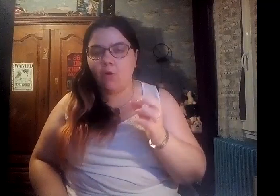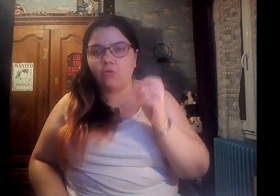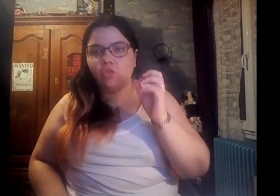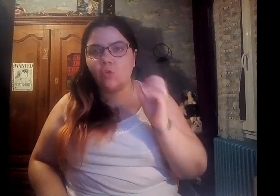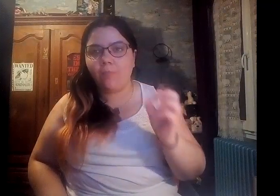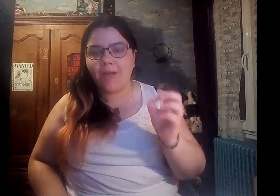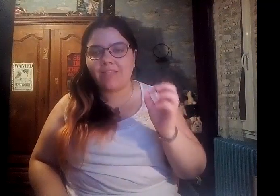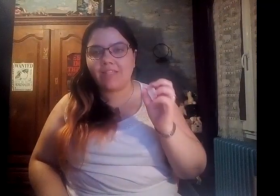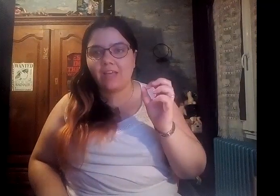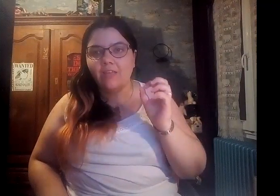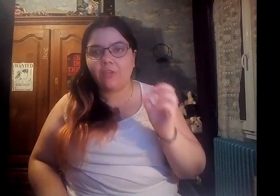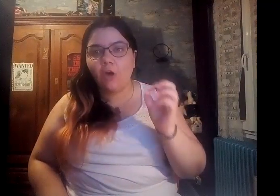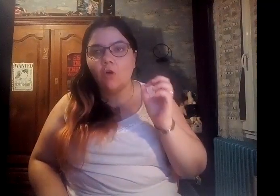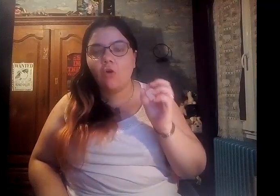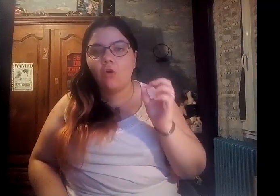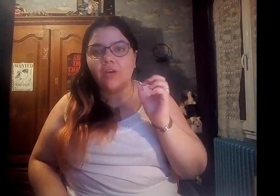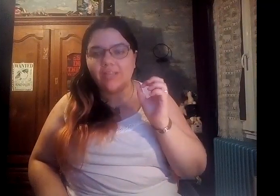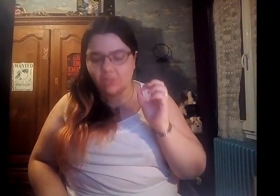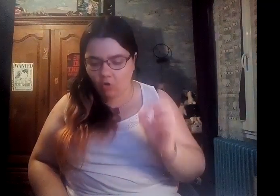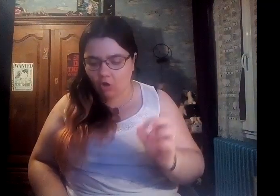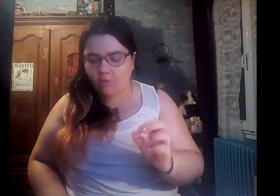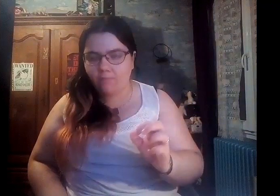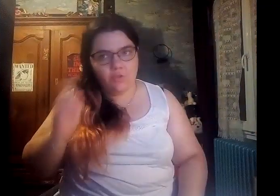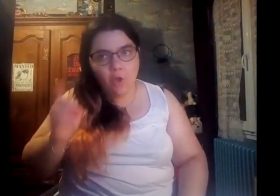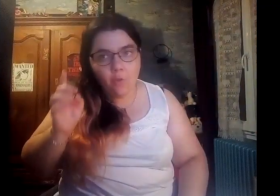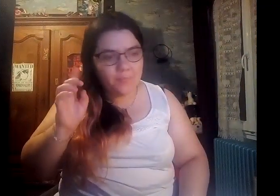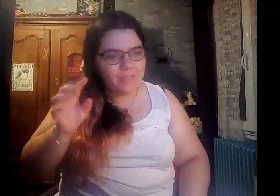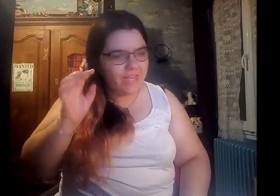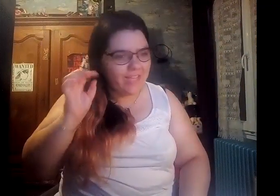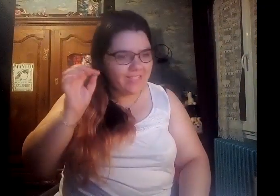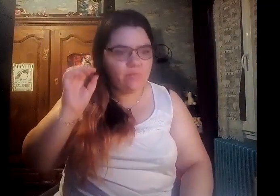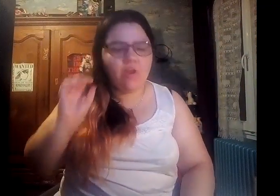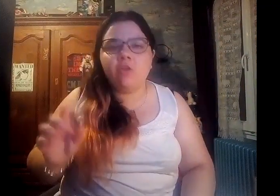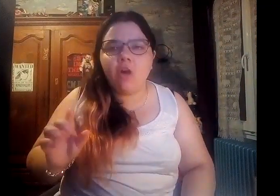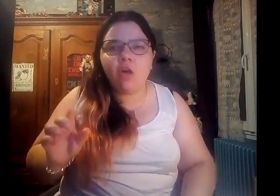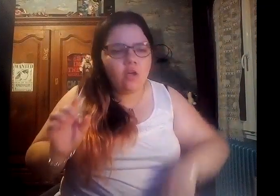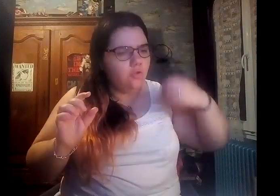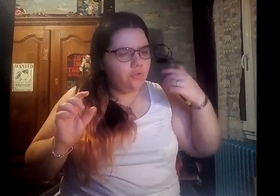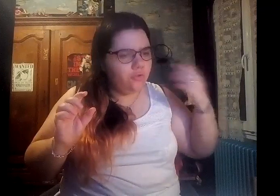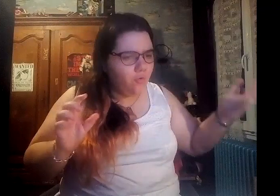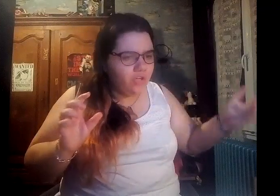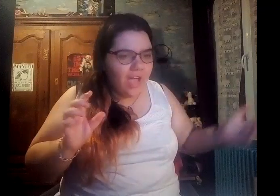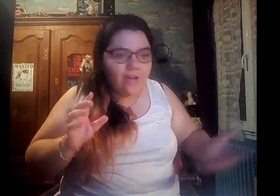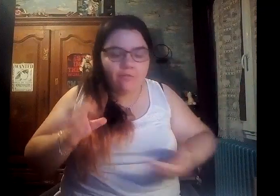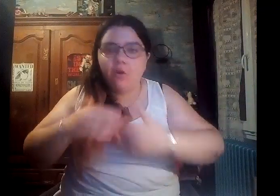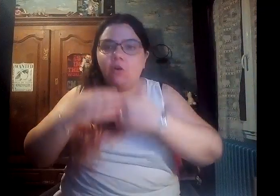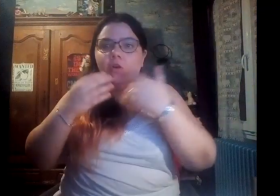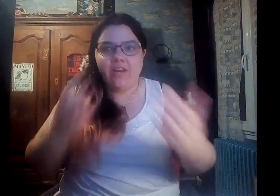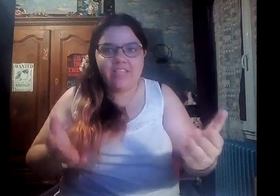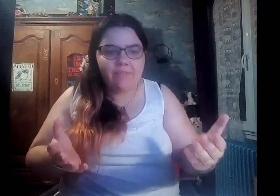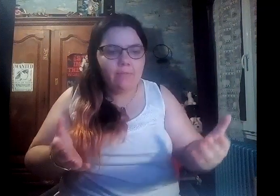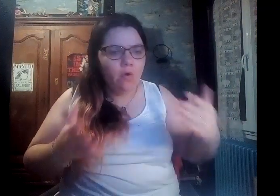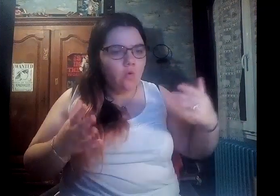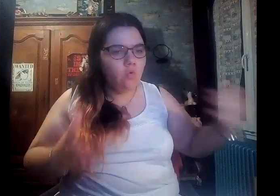se passent dans le restaurant de pizzeria Simulator donc avant les événements ou